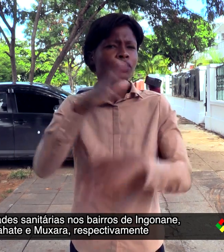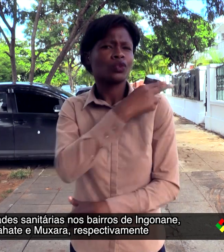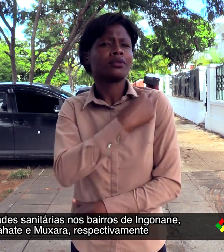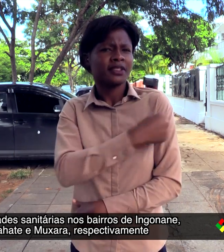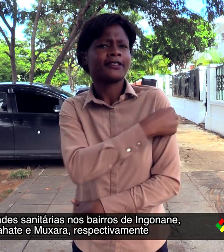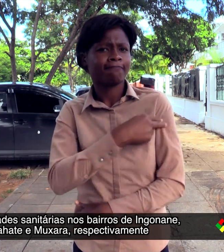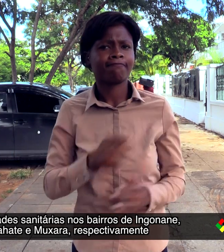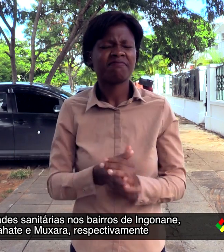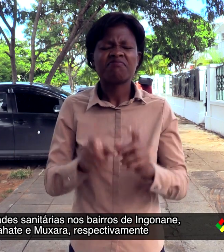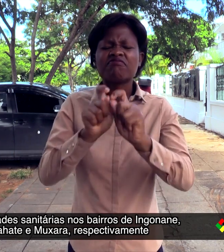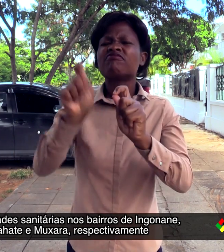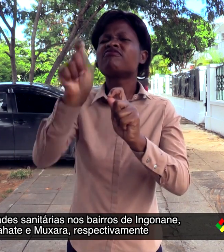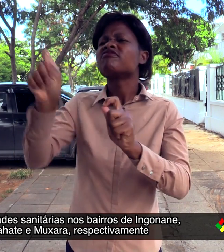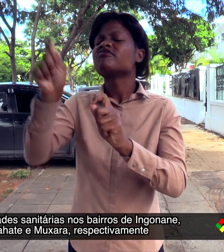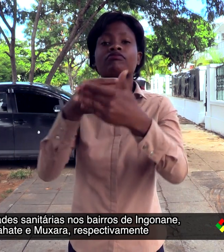e Muxara, respectivamente.